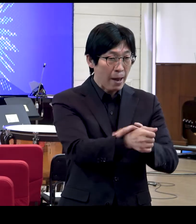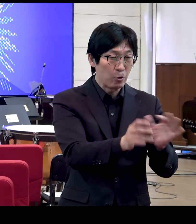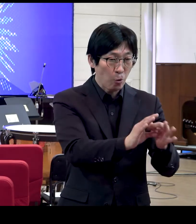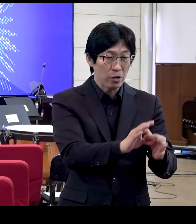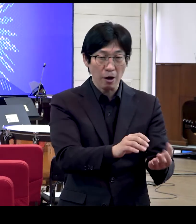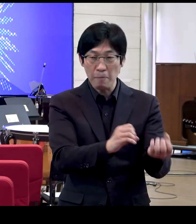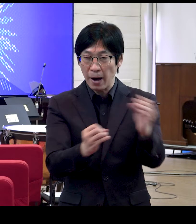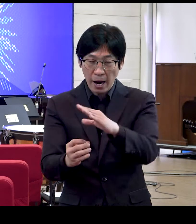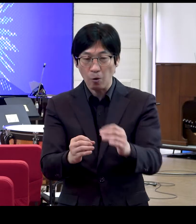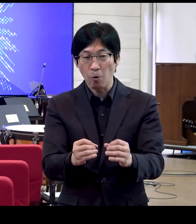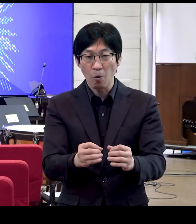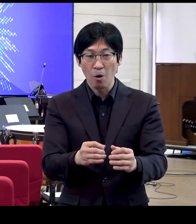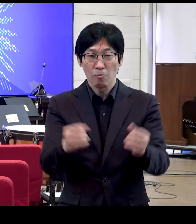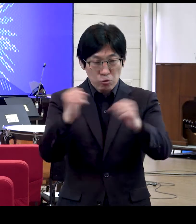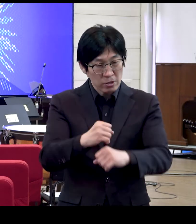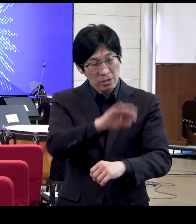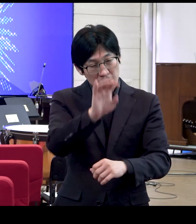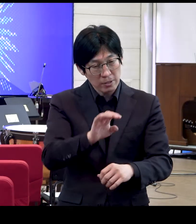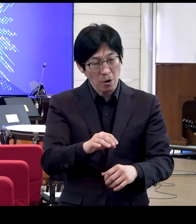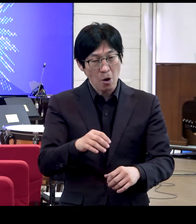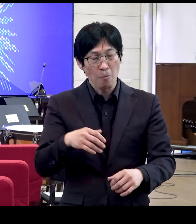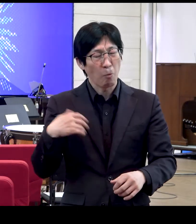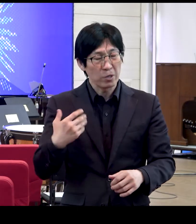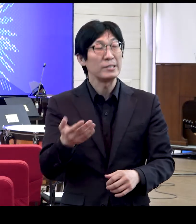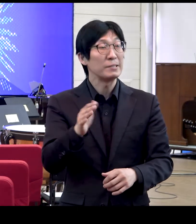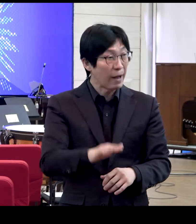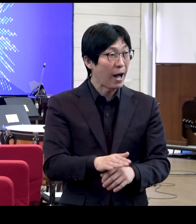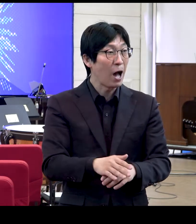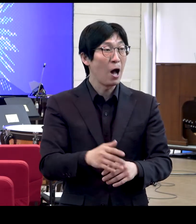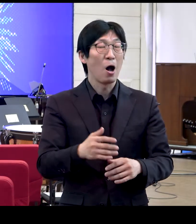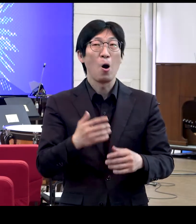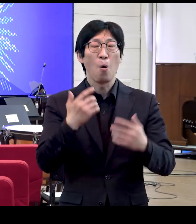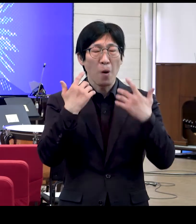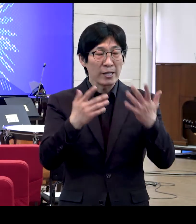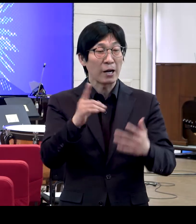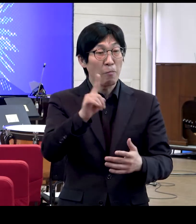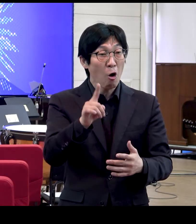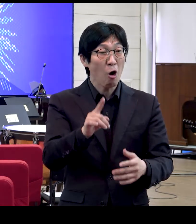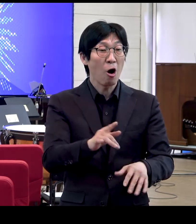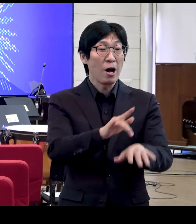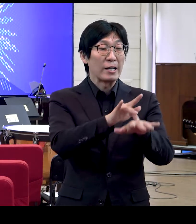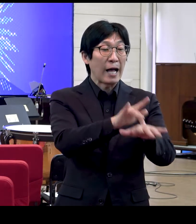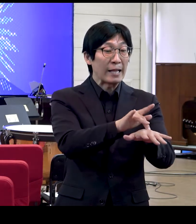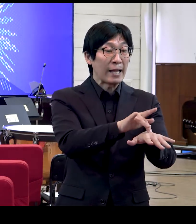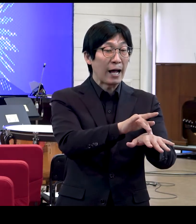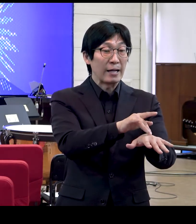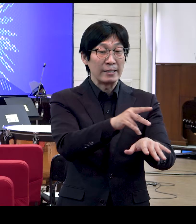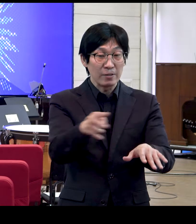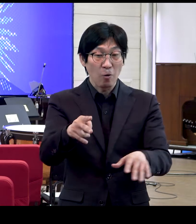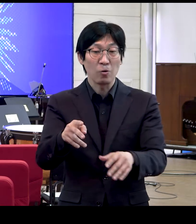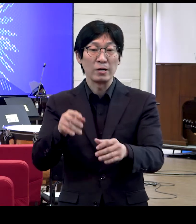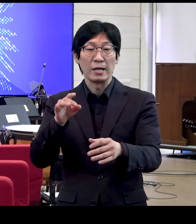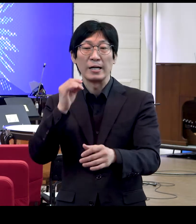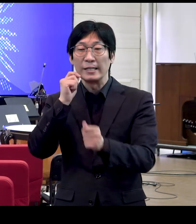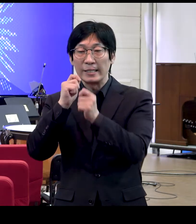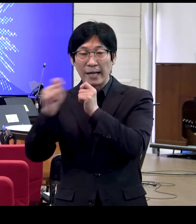의미인지 모르겠지만, 그러나 그 사탄에 대한 확실한 성경의 정확한 묘사는 뭐예요? 간교하다 하는 겁니다.